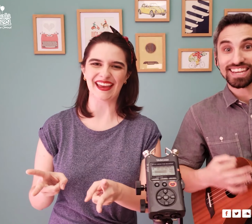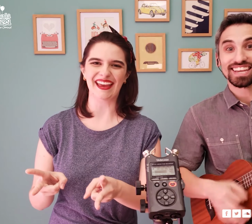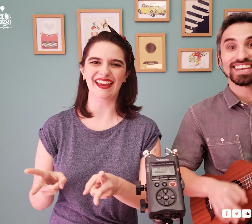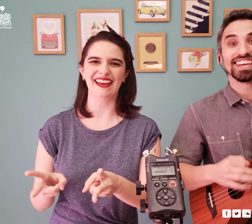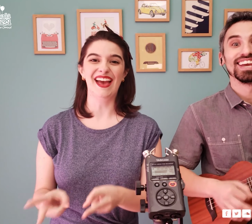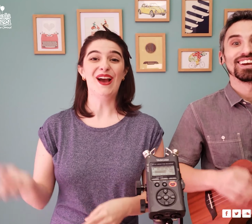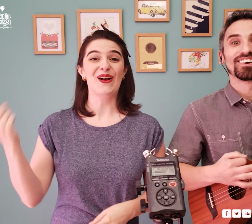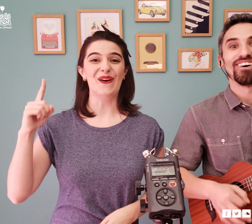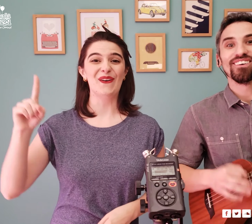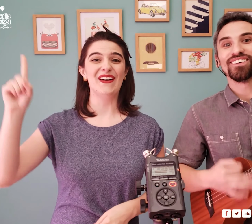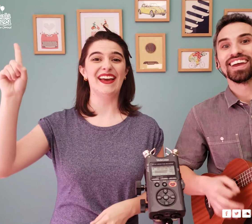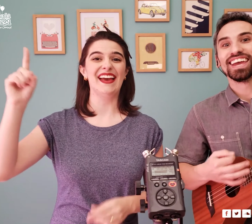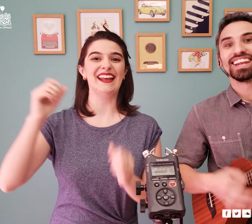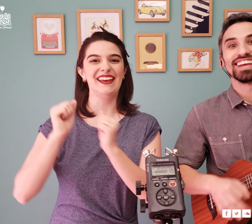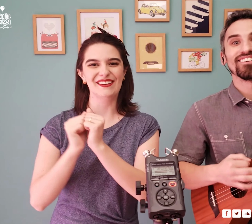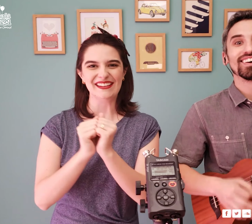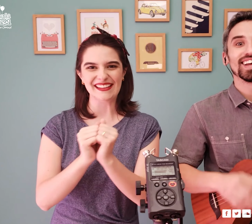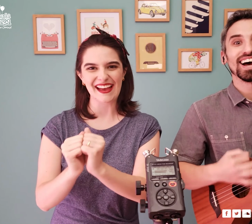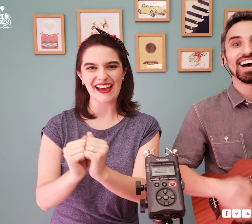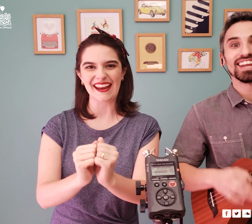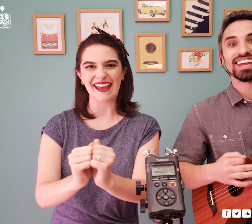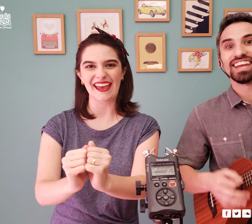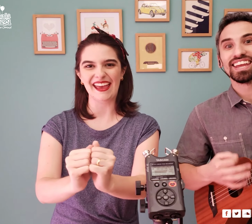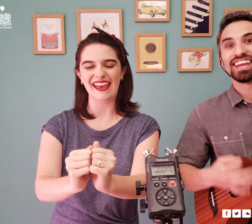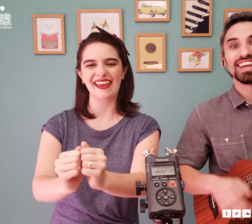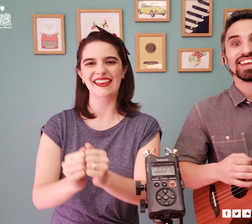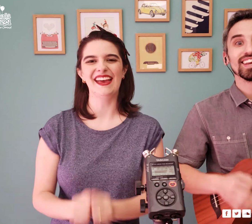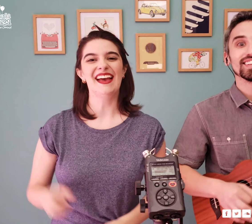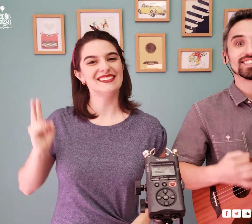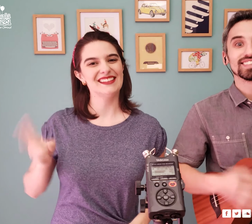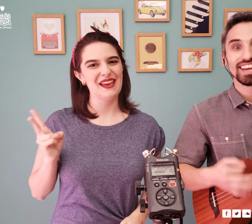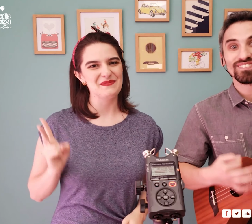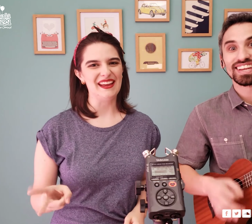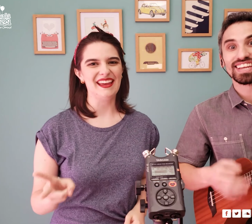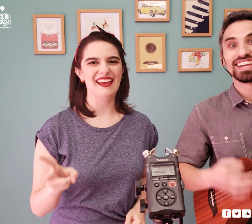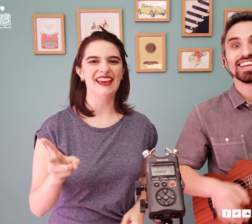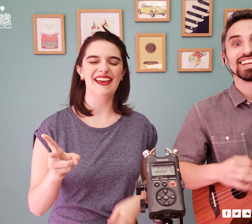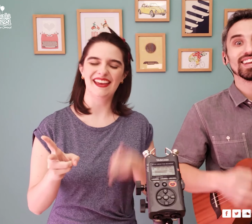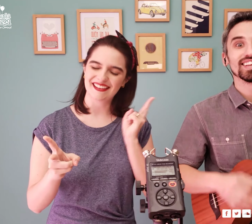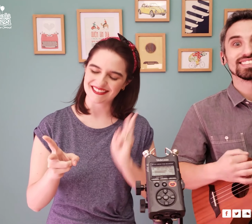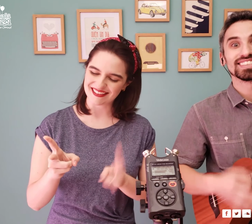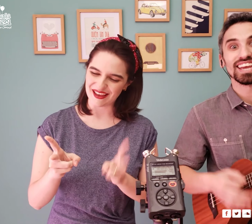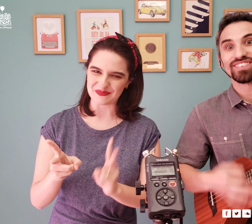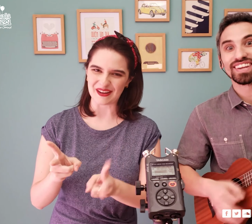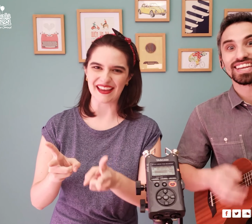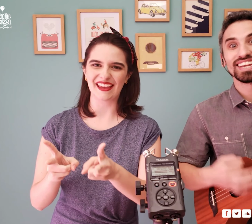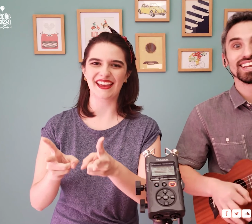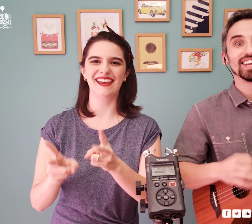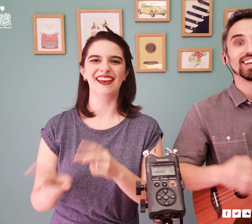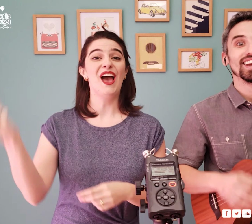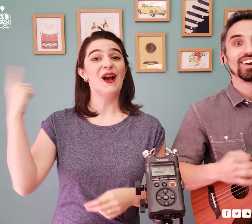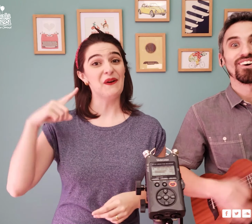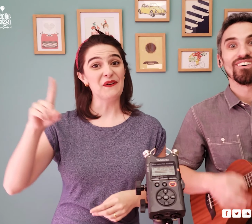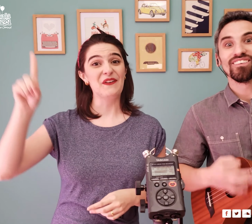com Ele eu andarei Sempre, sempre com